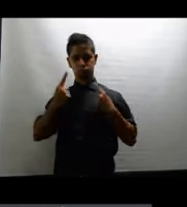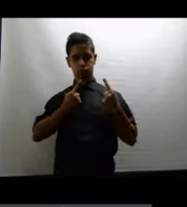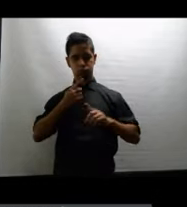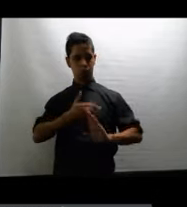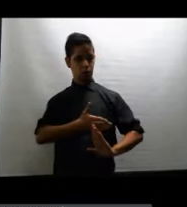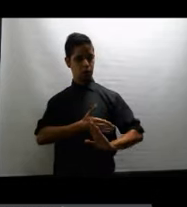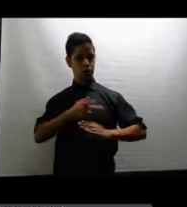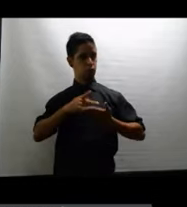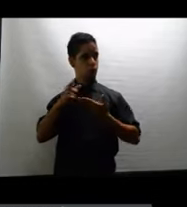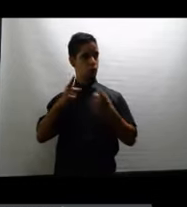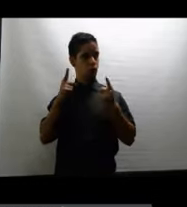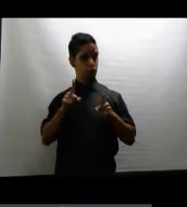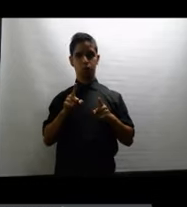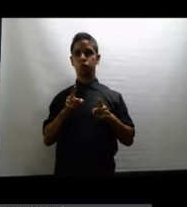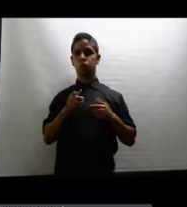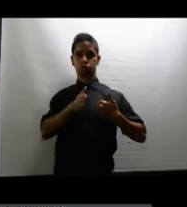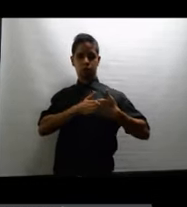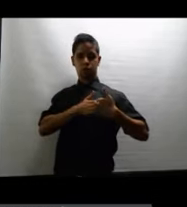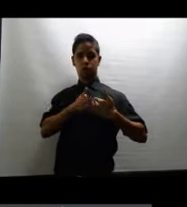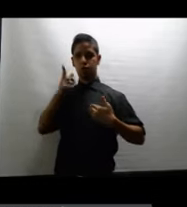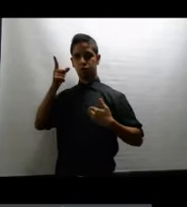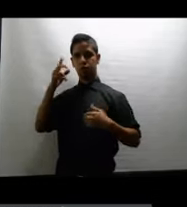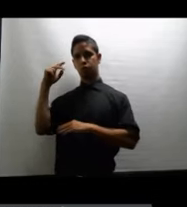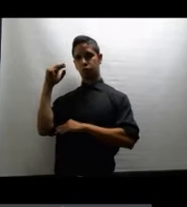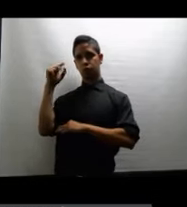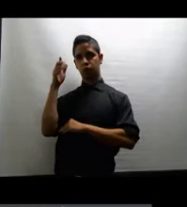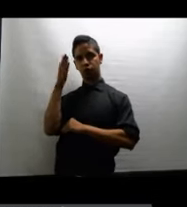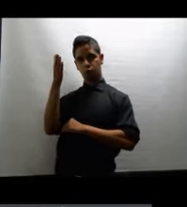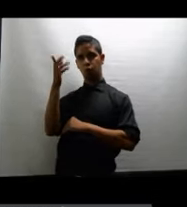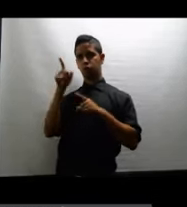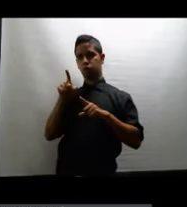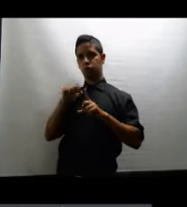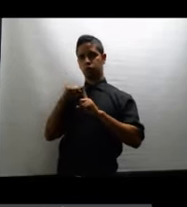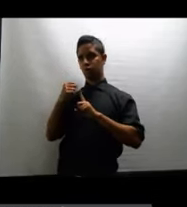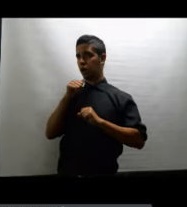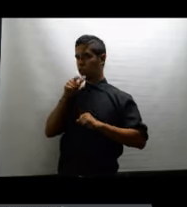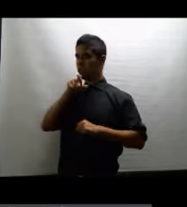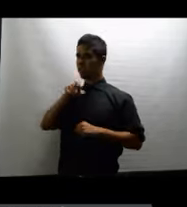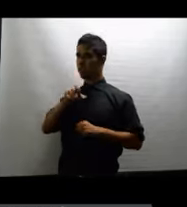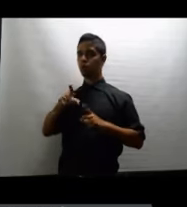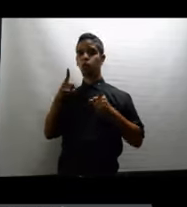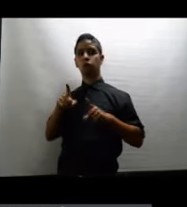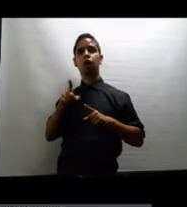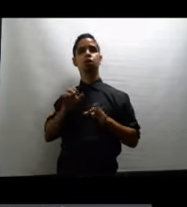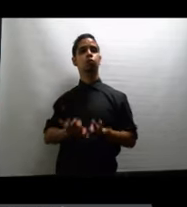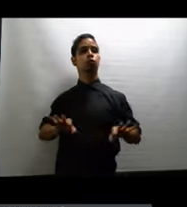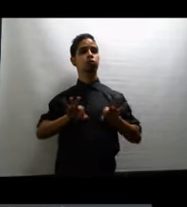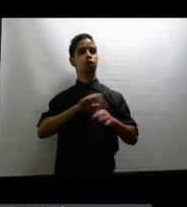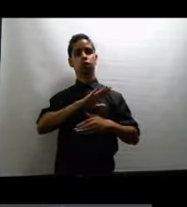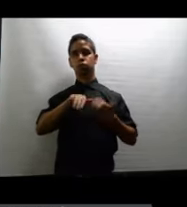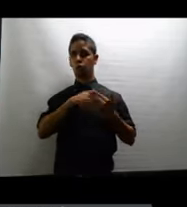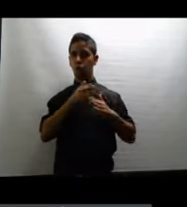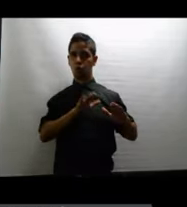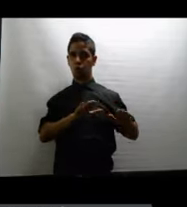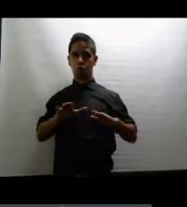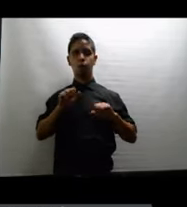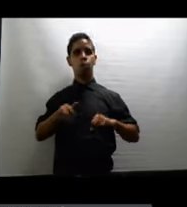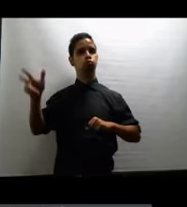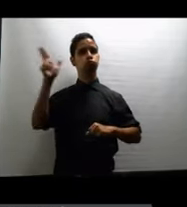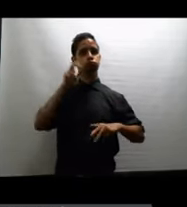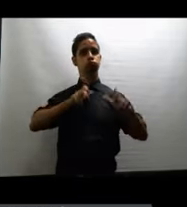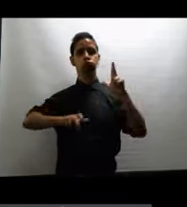programa, pasaron unas cosas aquí cerca de nosotros en Río Piedra. Yo diría que hasta innecesarias. Vamos a coger las cosas con calma. Nos podemos escuchar, nos